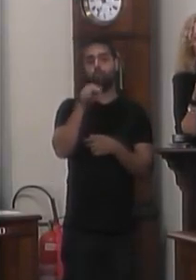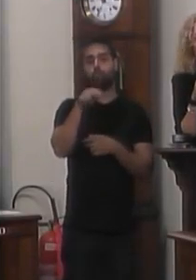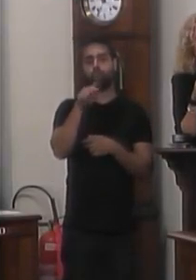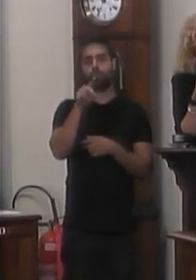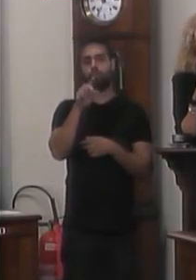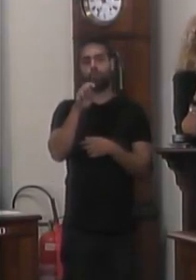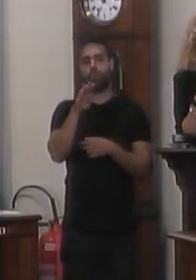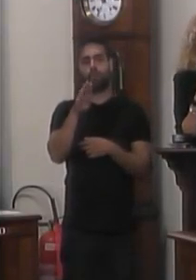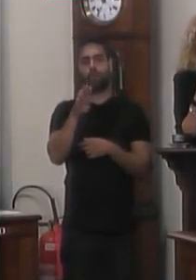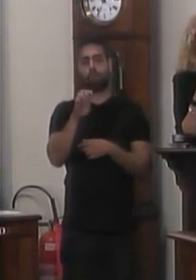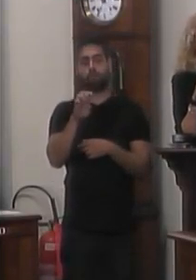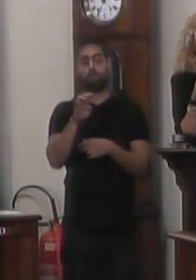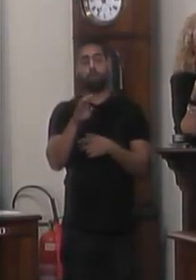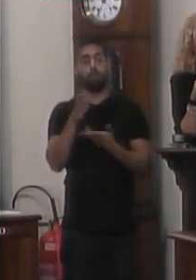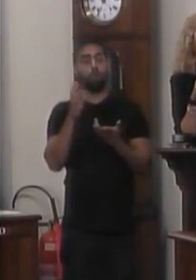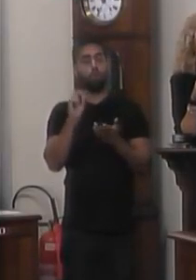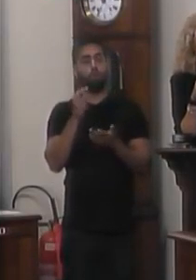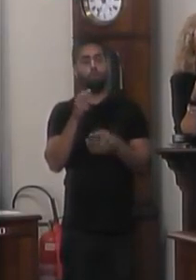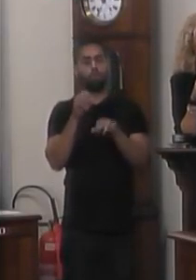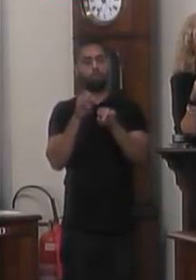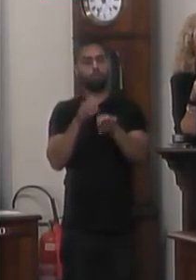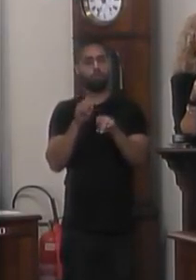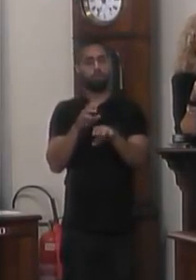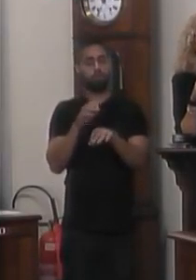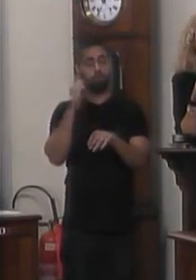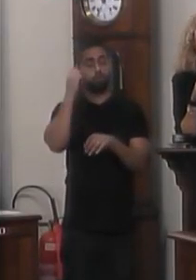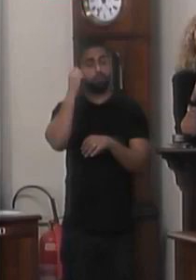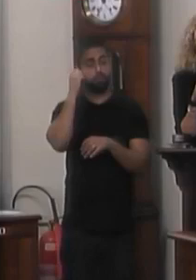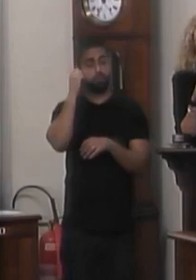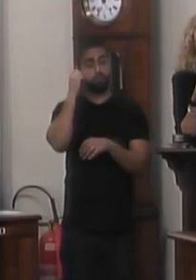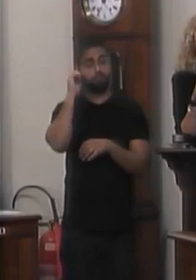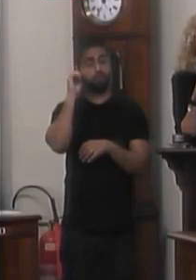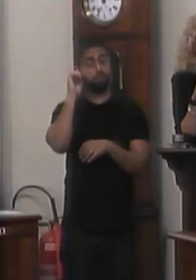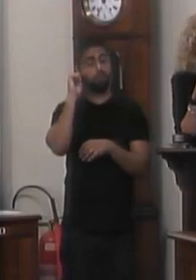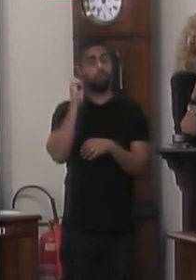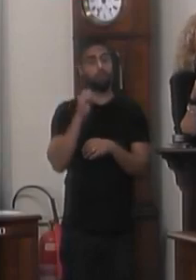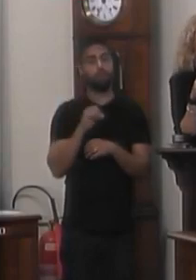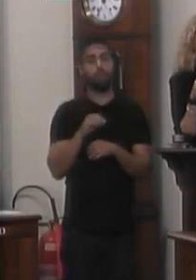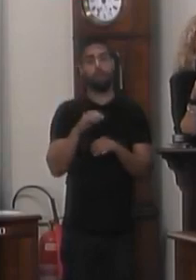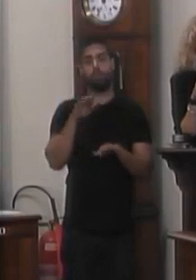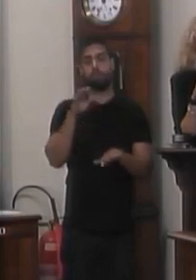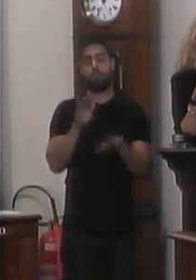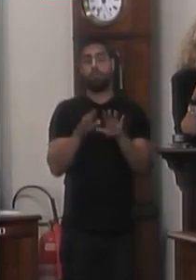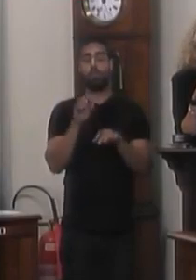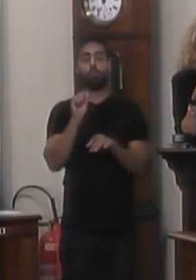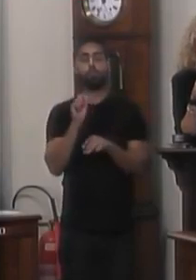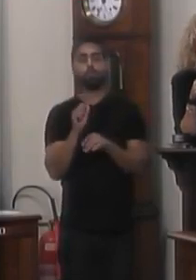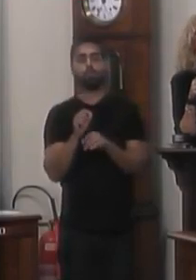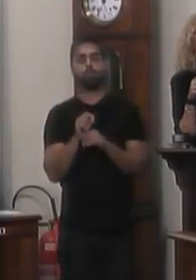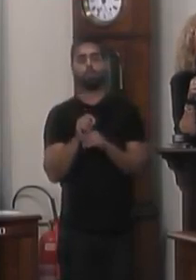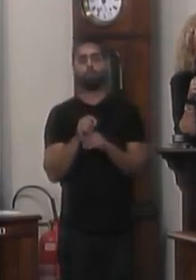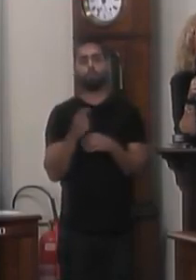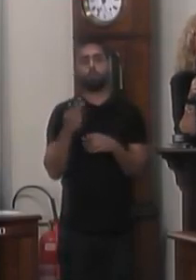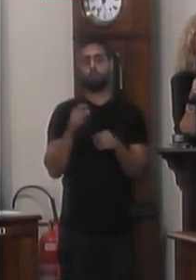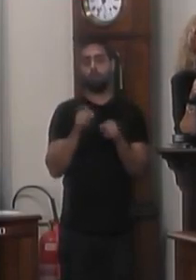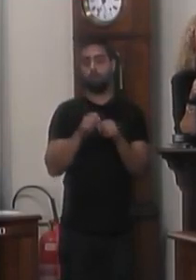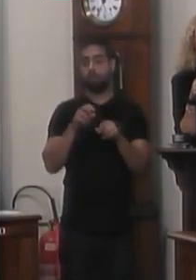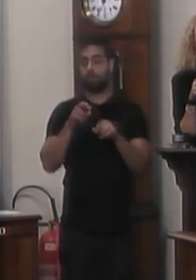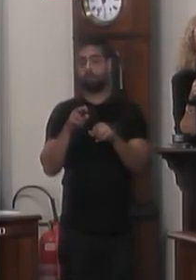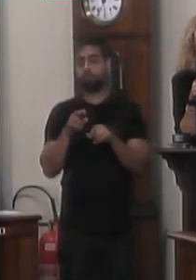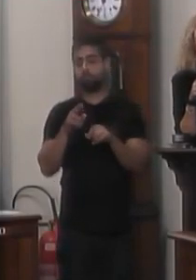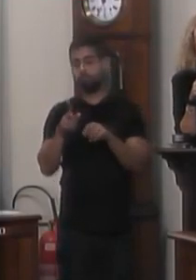salário de educação, que tenha recurso vinculado, um royalty. Aí, de acordo com isso, as coisas são empregadas de